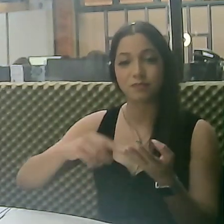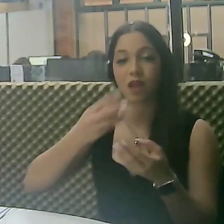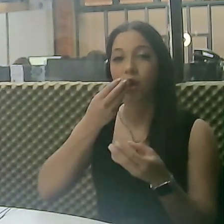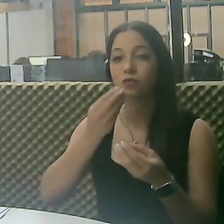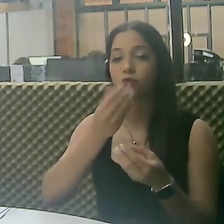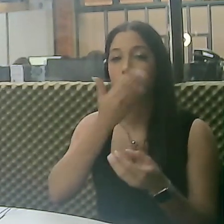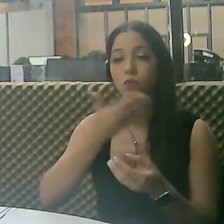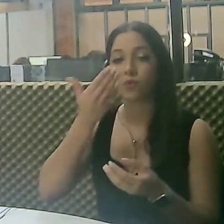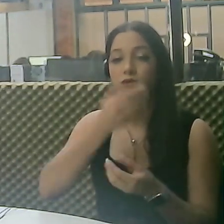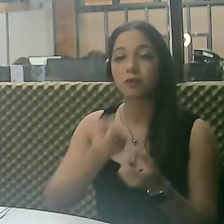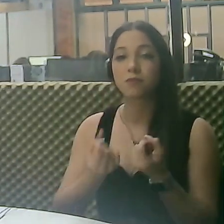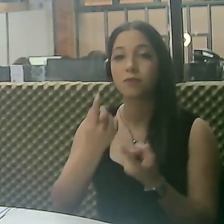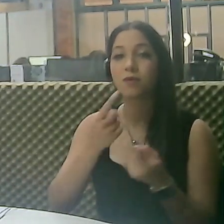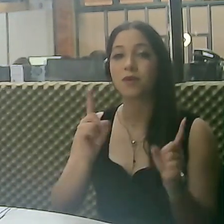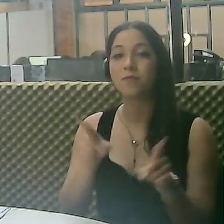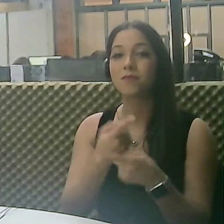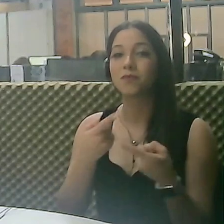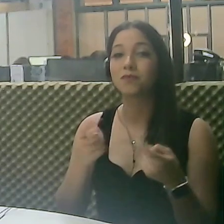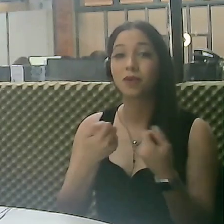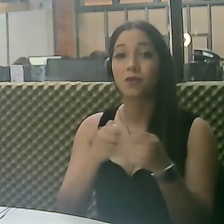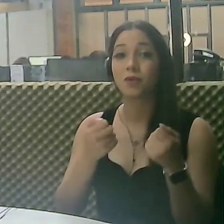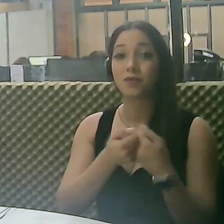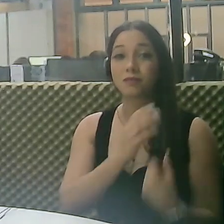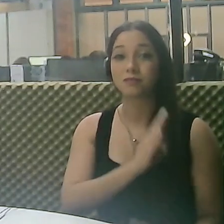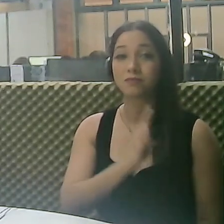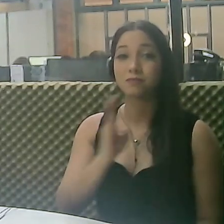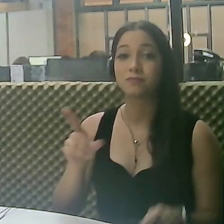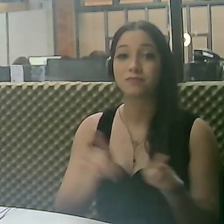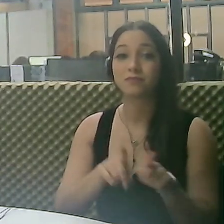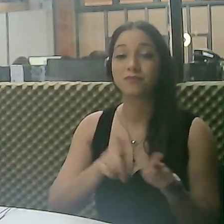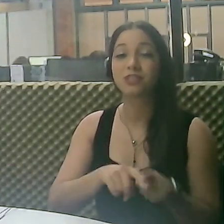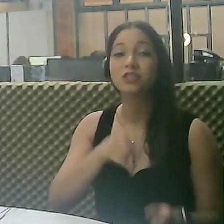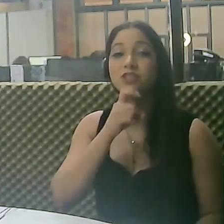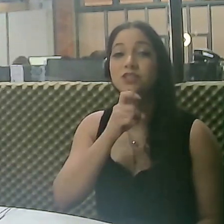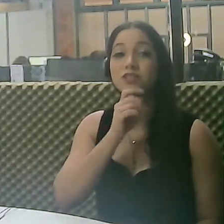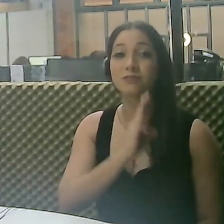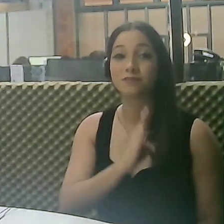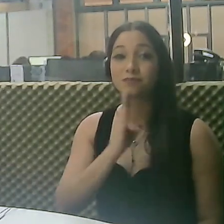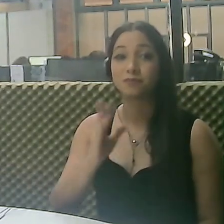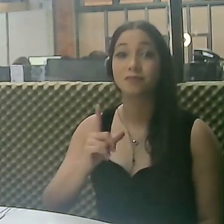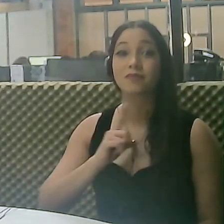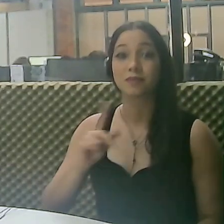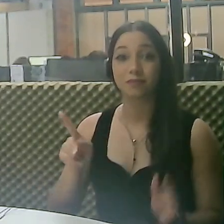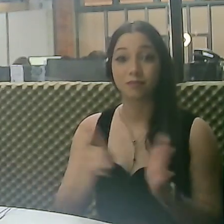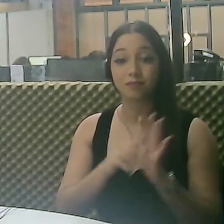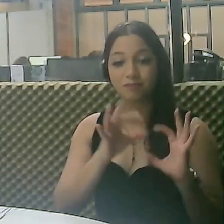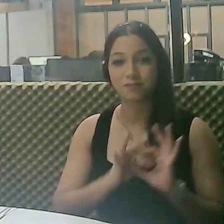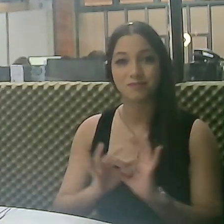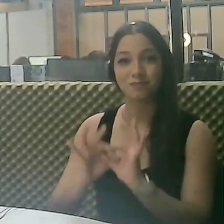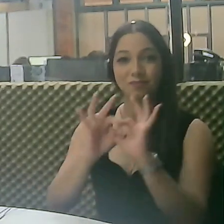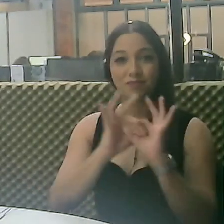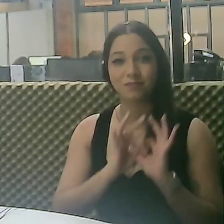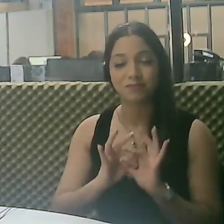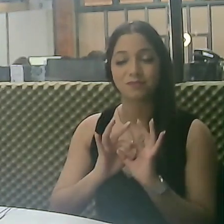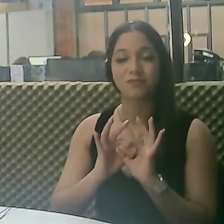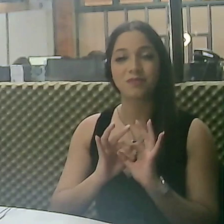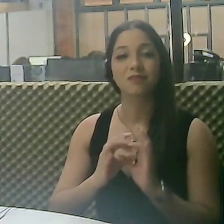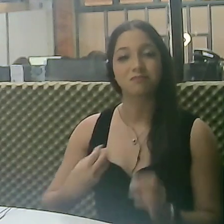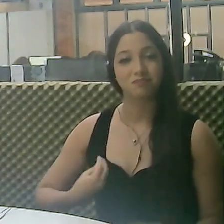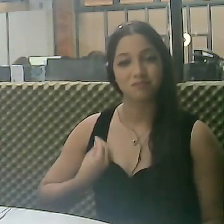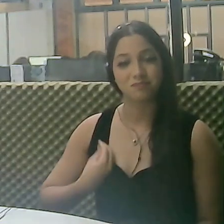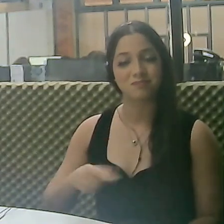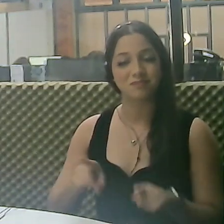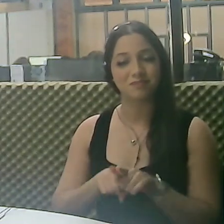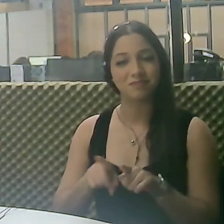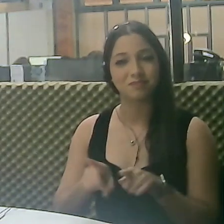doce, pipoca, música. O ônibus biblioteca e uma gelateca, que são extensões da aniversariante, também estavam